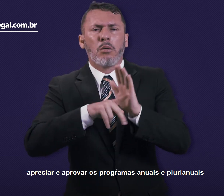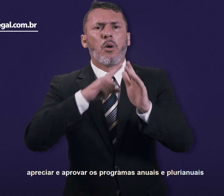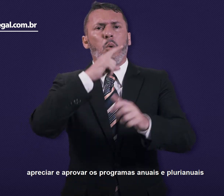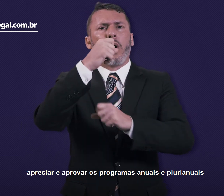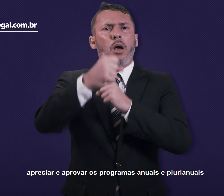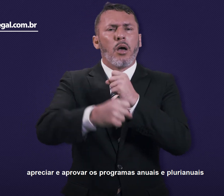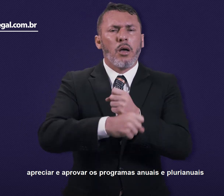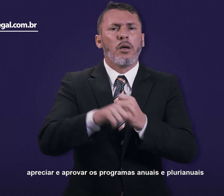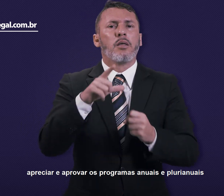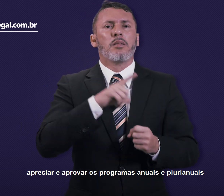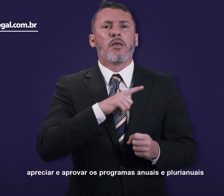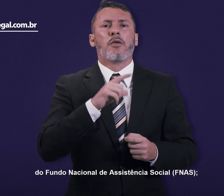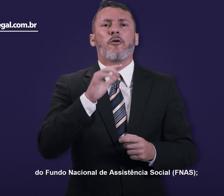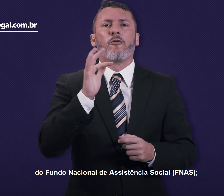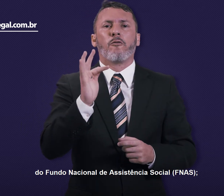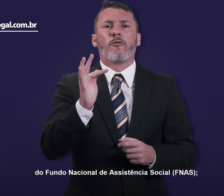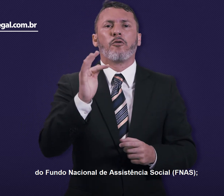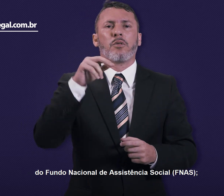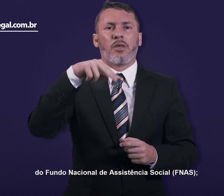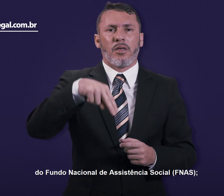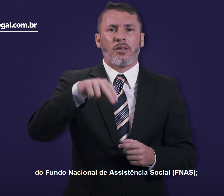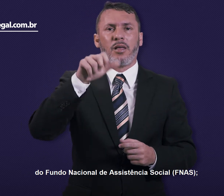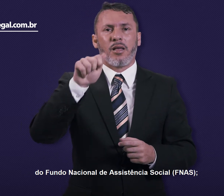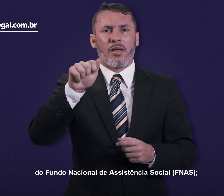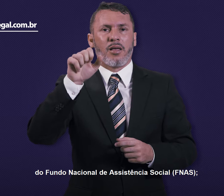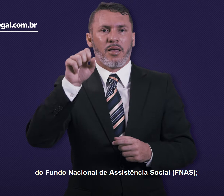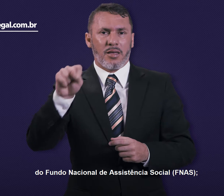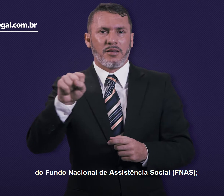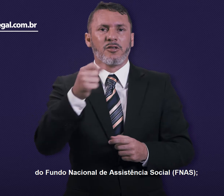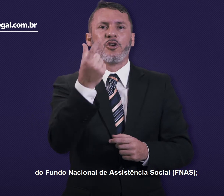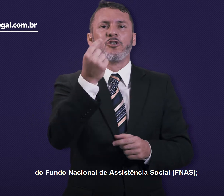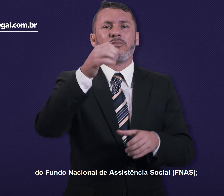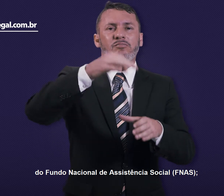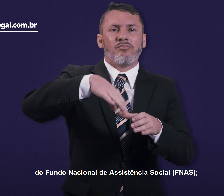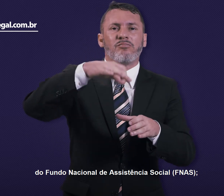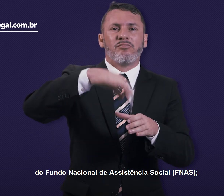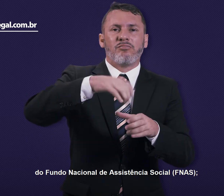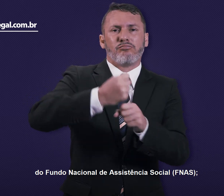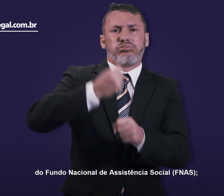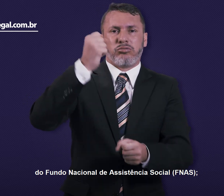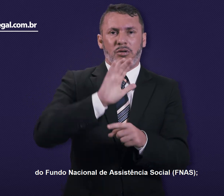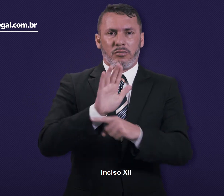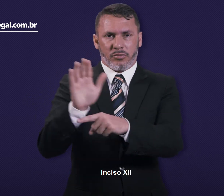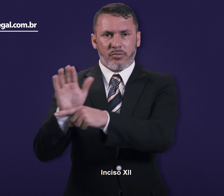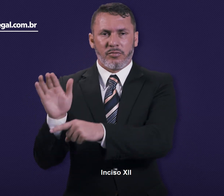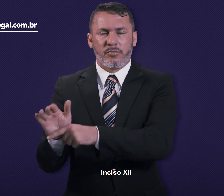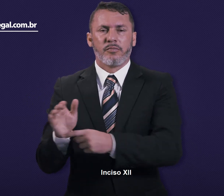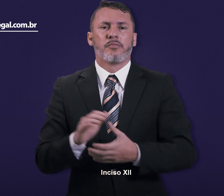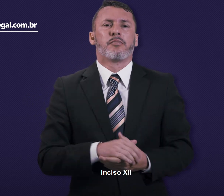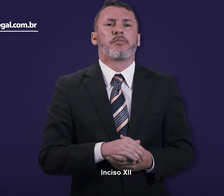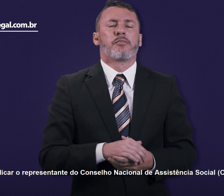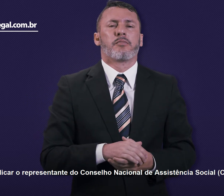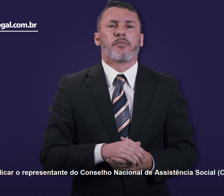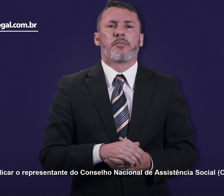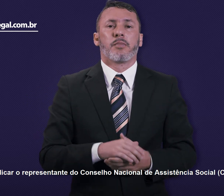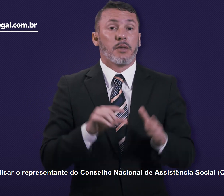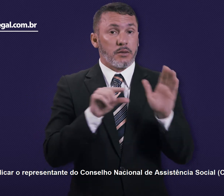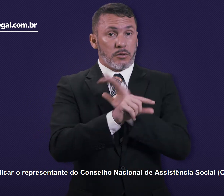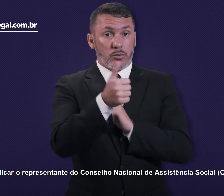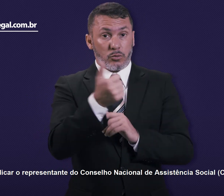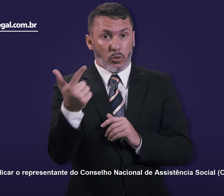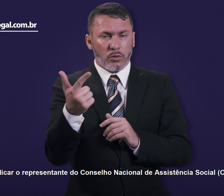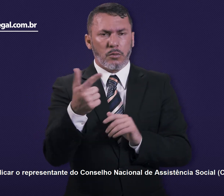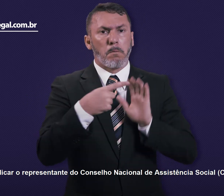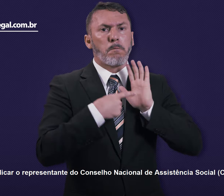programas anuais e plurianuais do Fundo Nacional de Assistência Social, FNAS. Inciso 12. Indicar